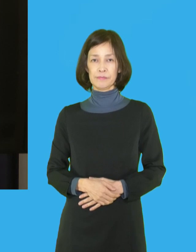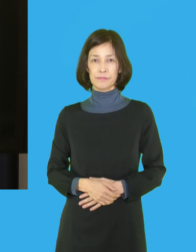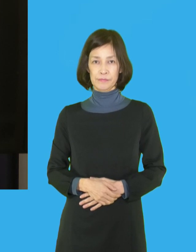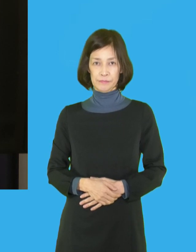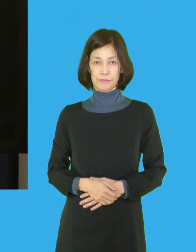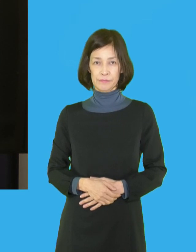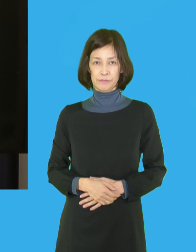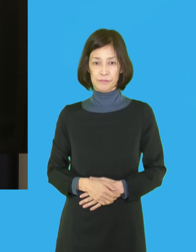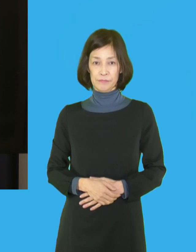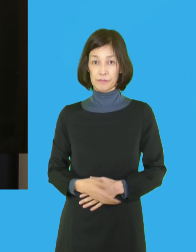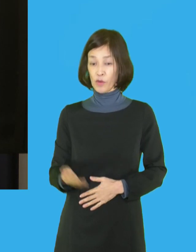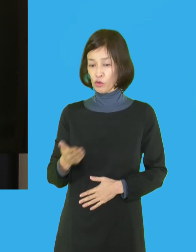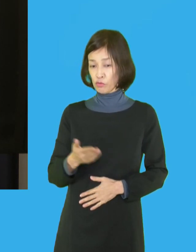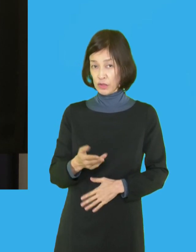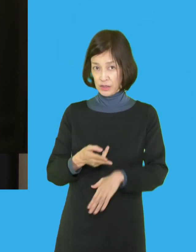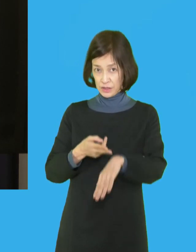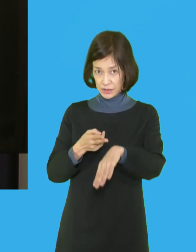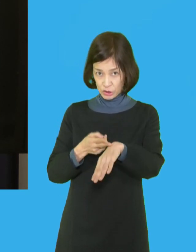技術に